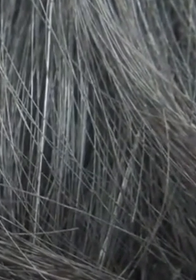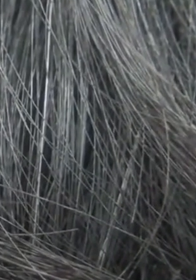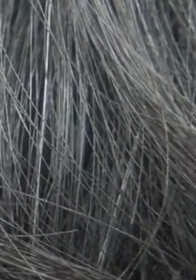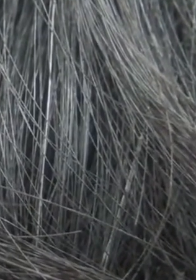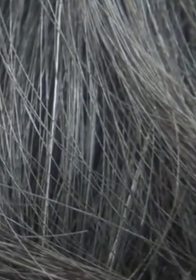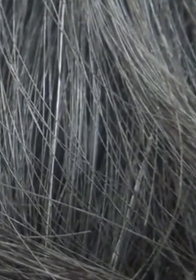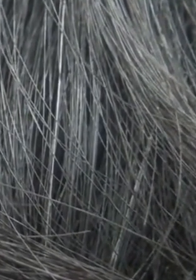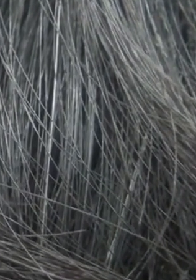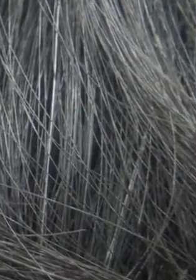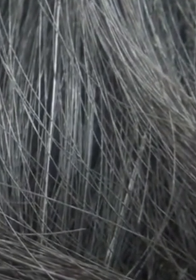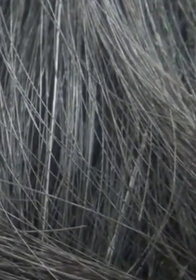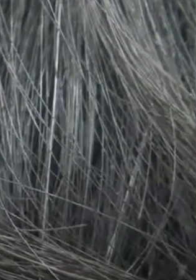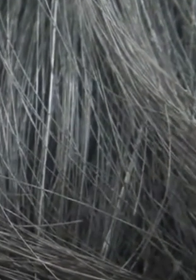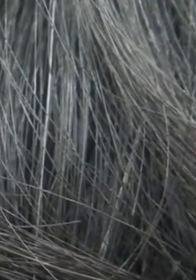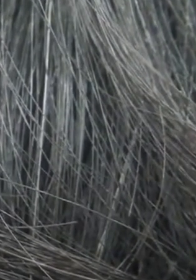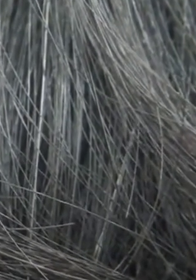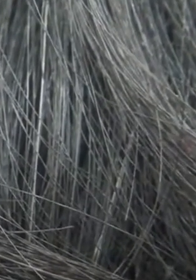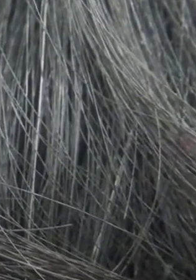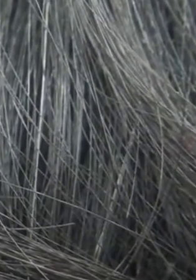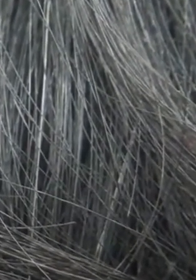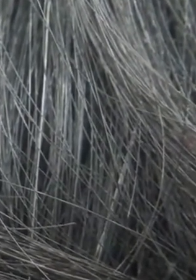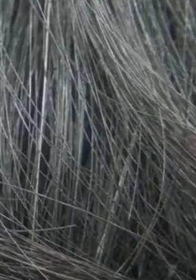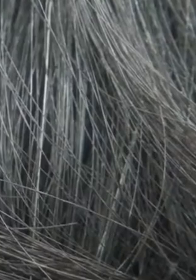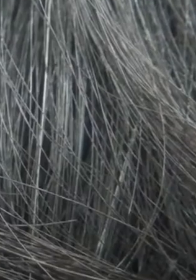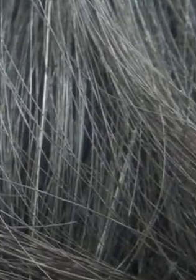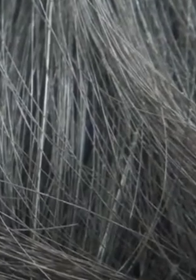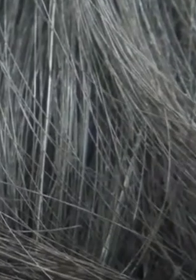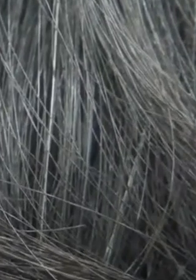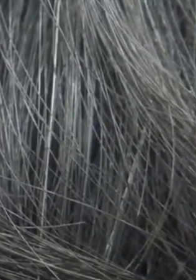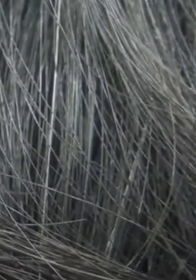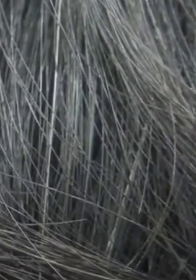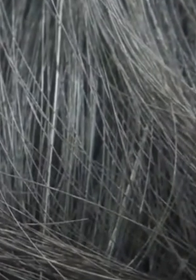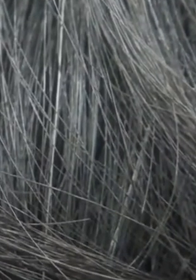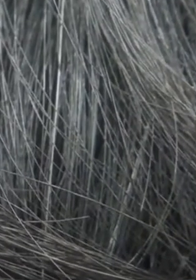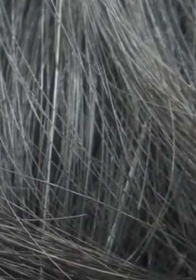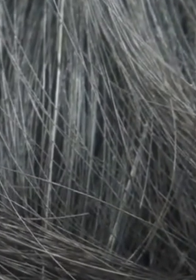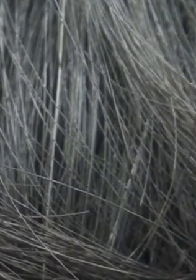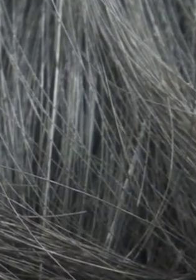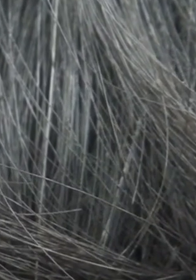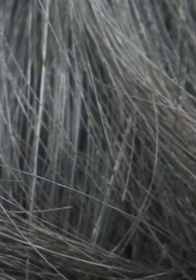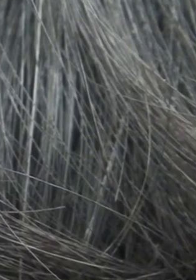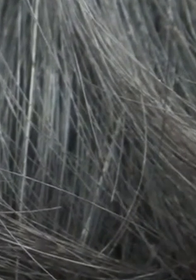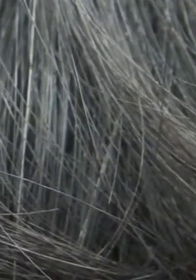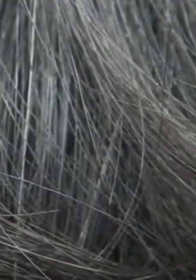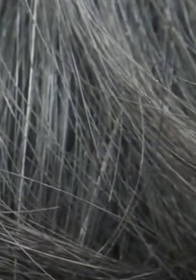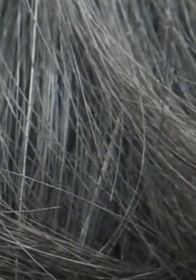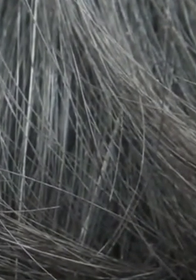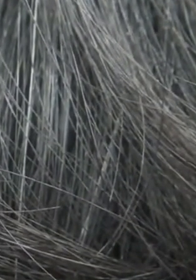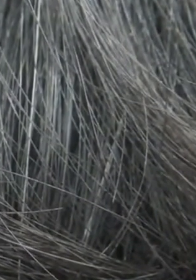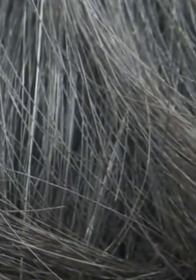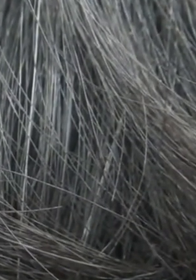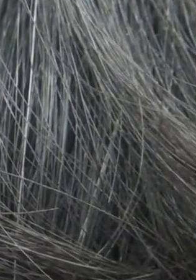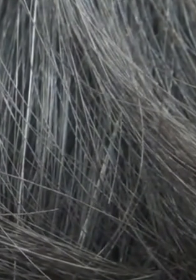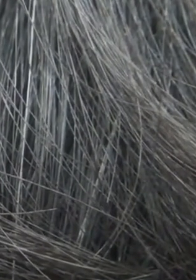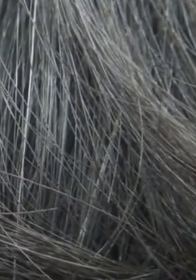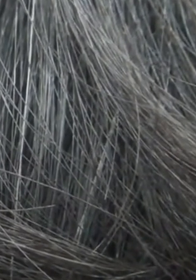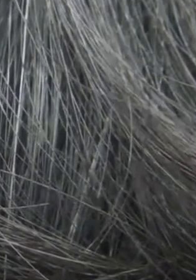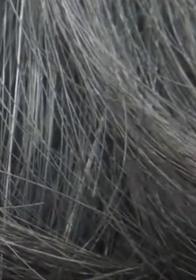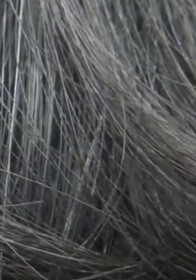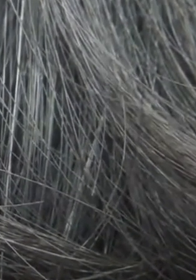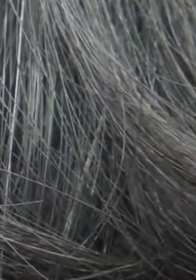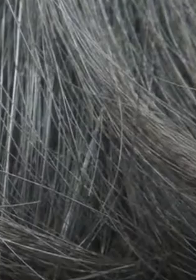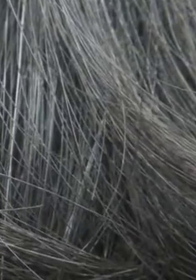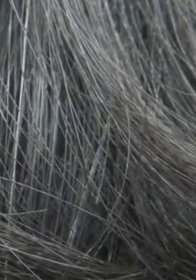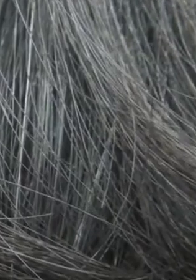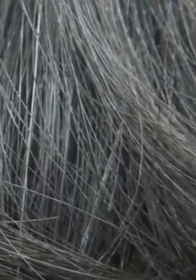중대재해처벌법은 원료 제조물의 범위를 규정하지 않고 있으며 경영 책임자의 의무를 시행령에